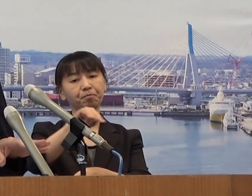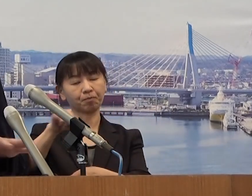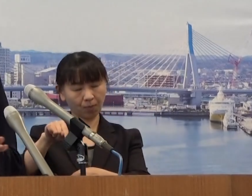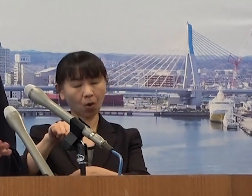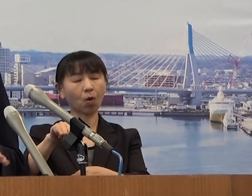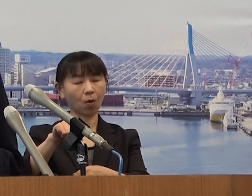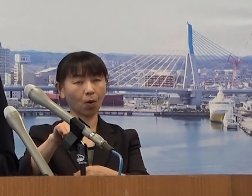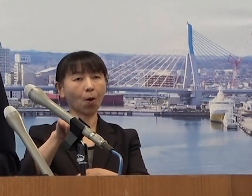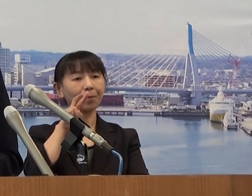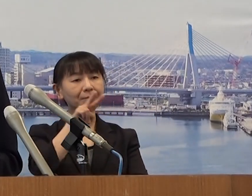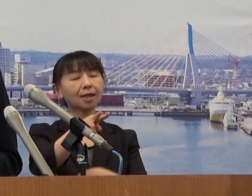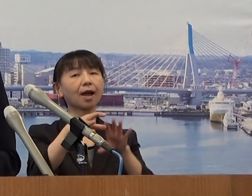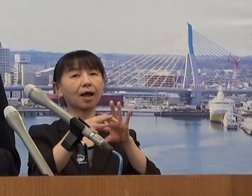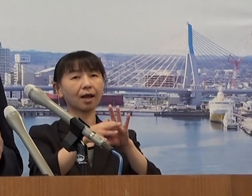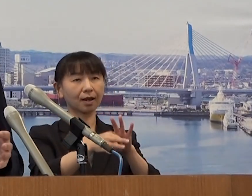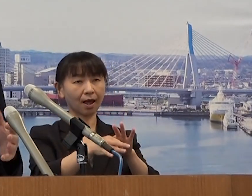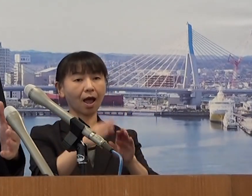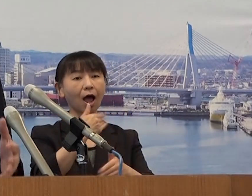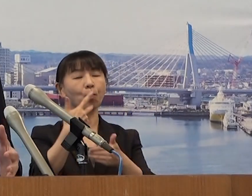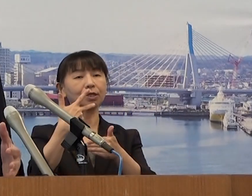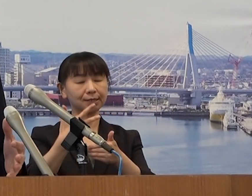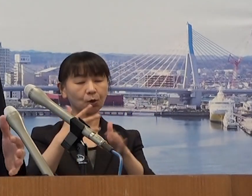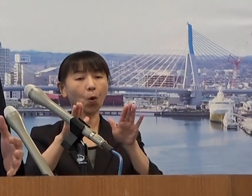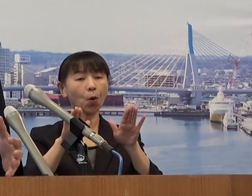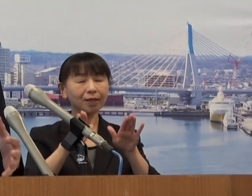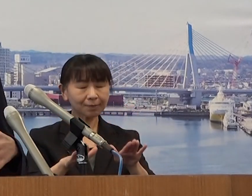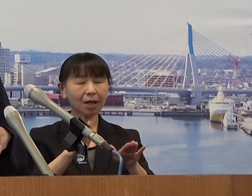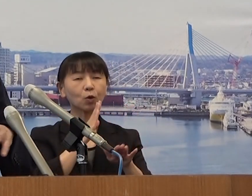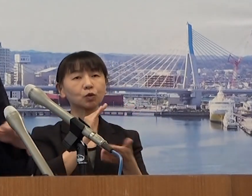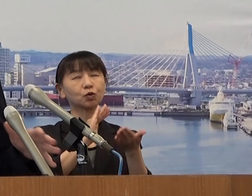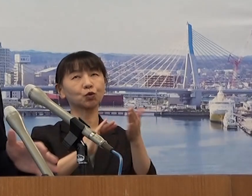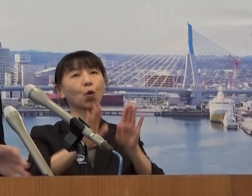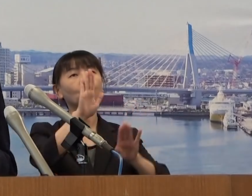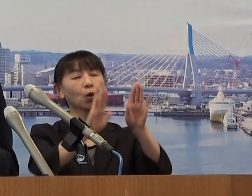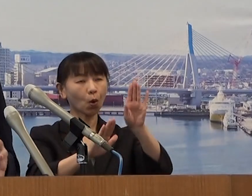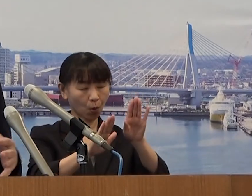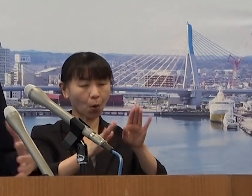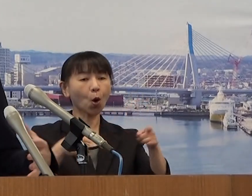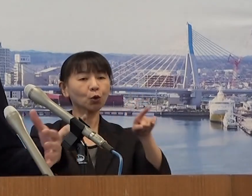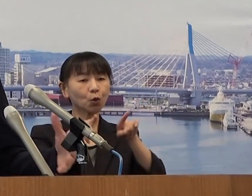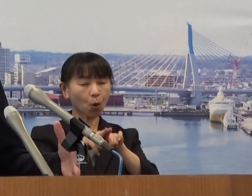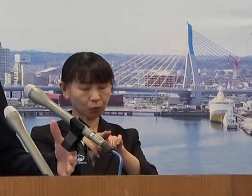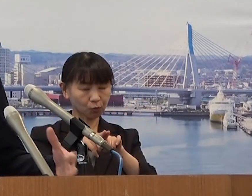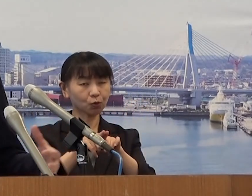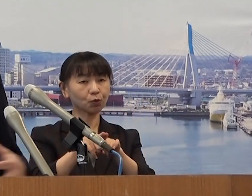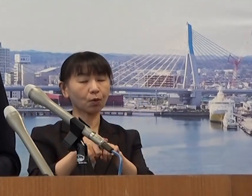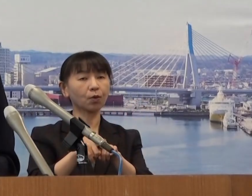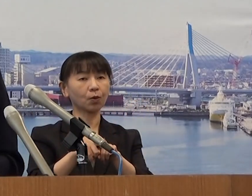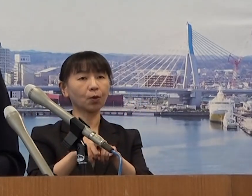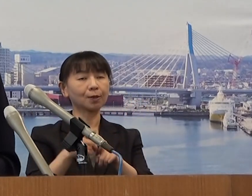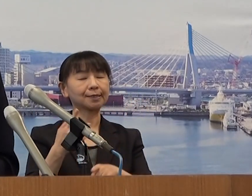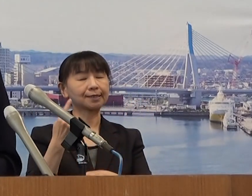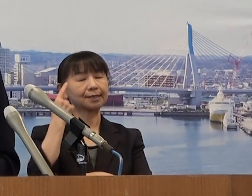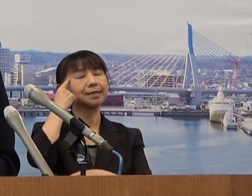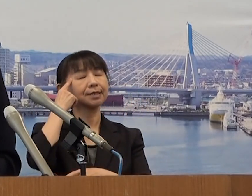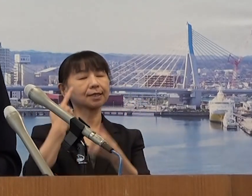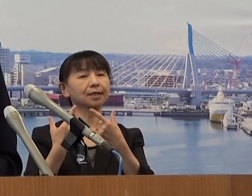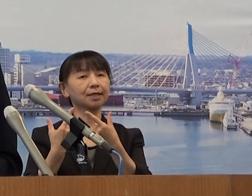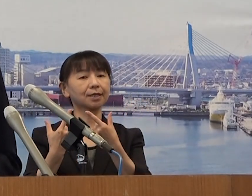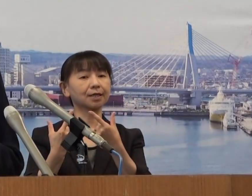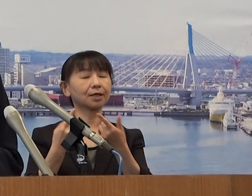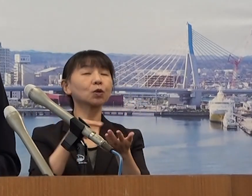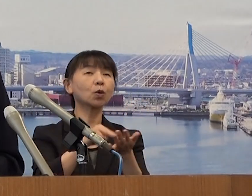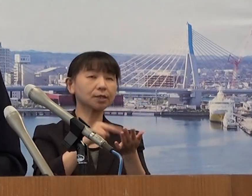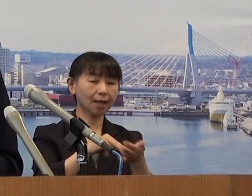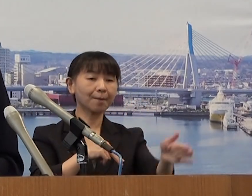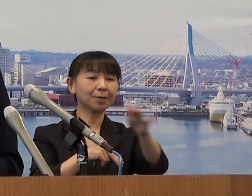客観的に見ていきながら、青森市の現状を共通認識として、委員の皆様に持っていただくという、それ